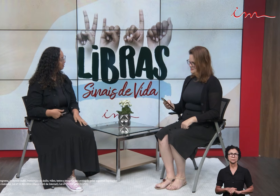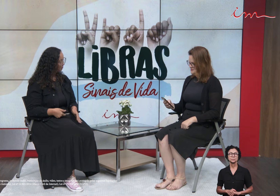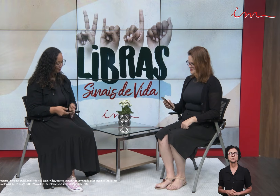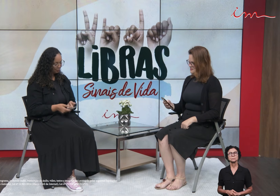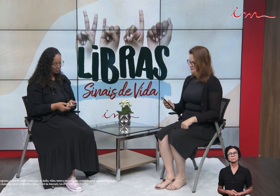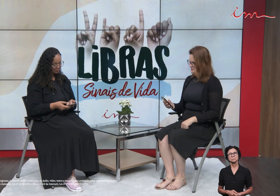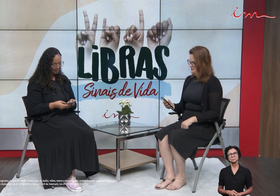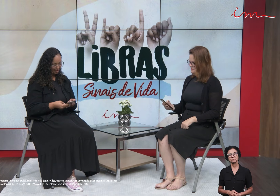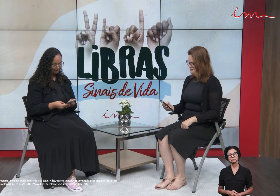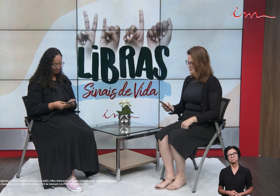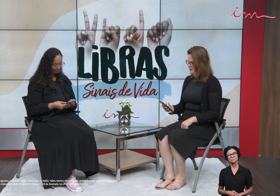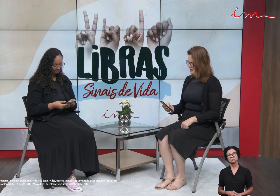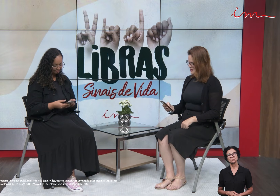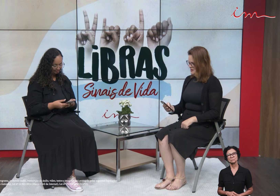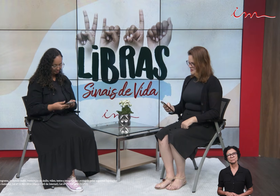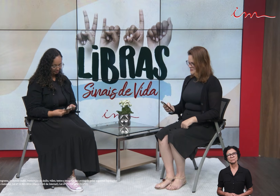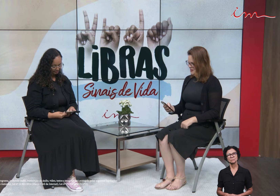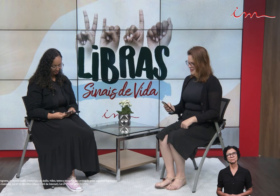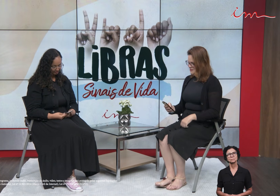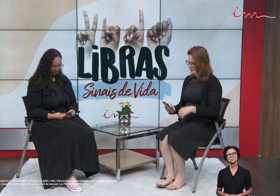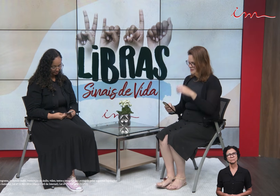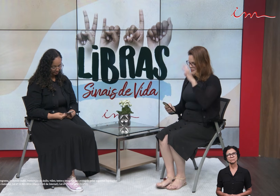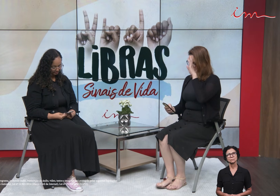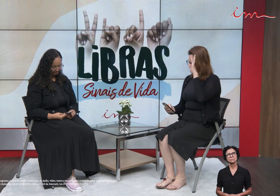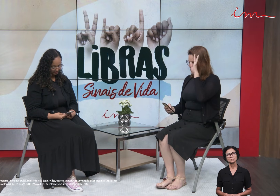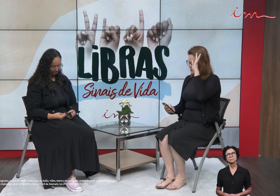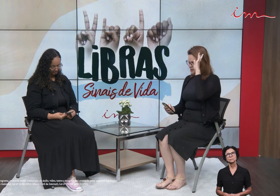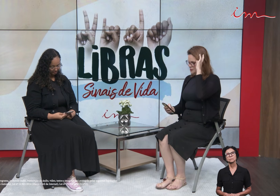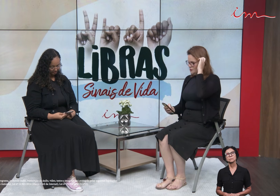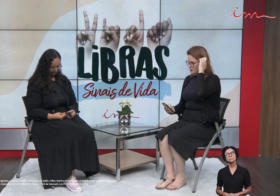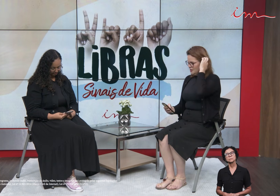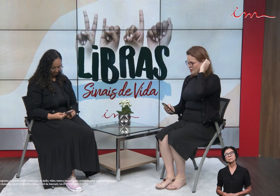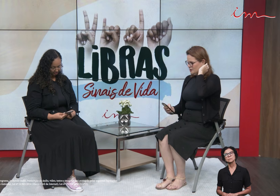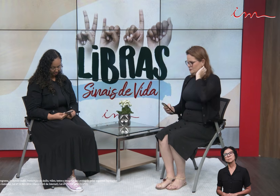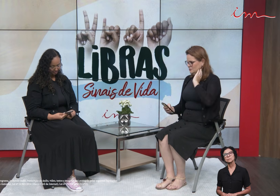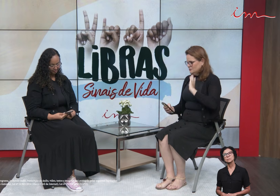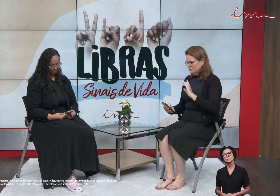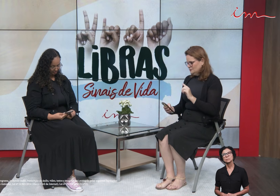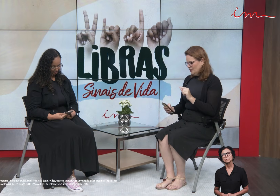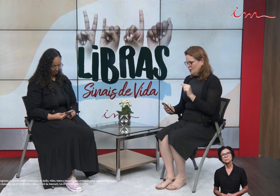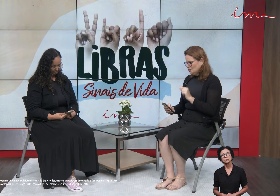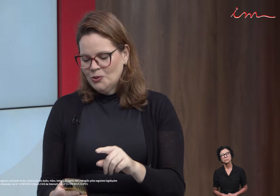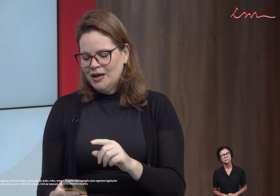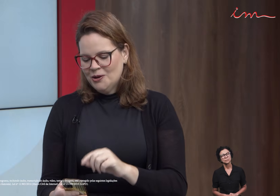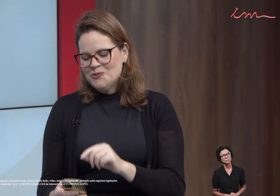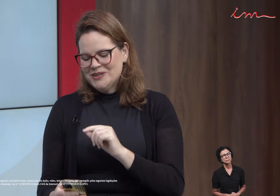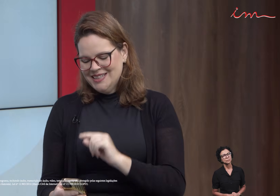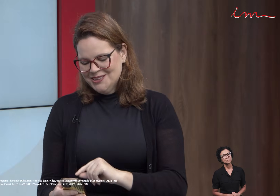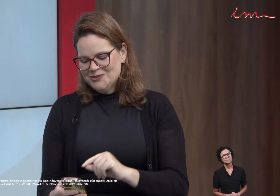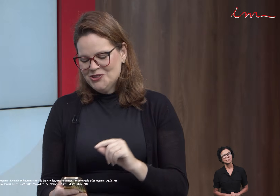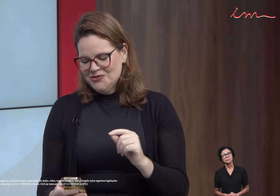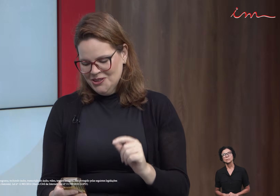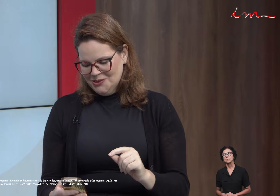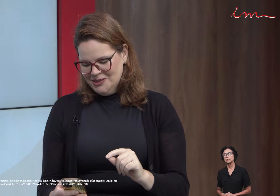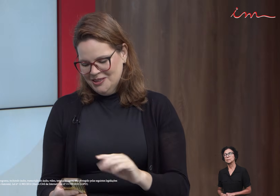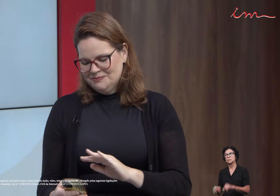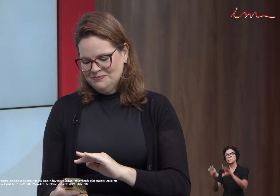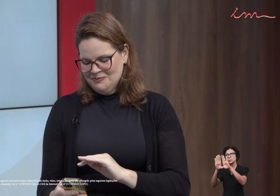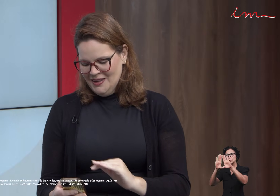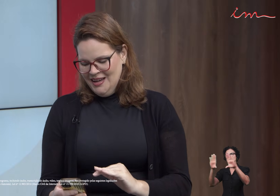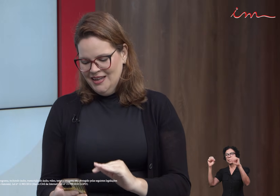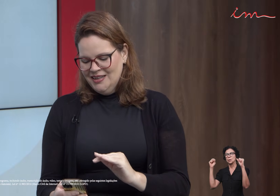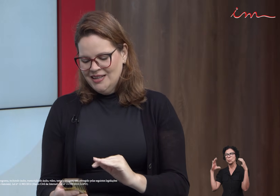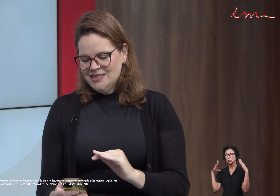livre aí, e posso usar. Maravilha. Com os anjos entrarão entoarão um canto de